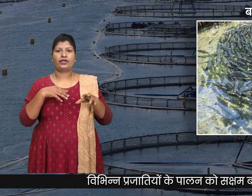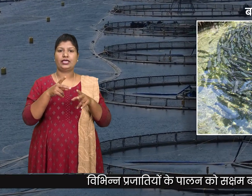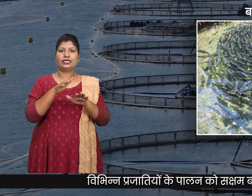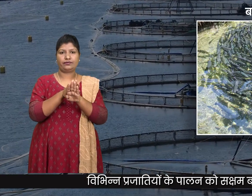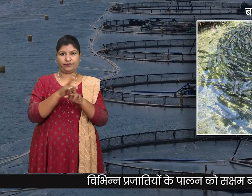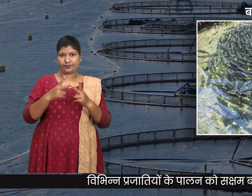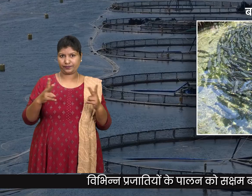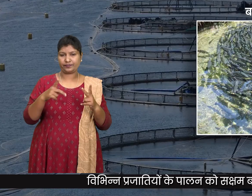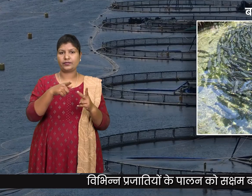है।